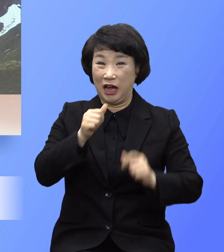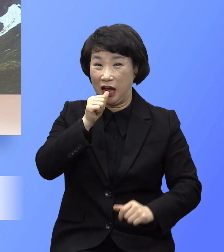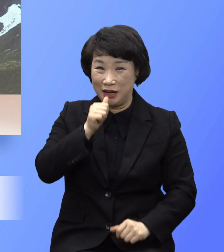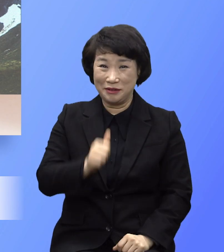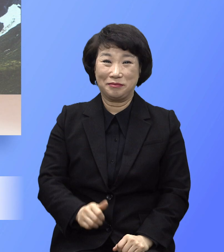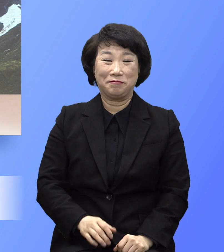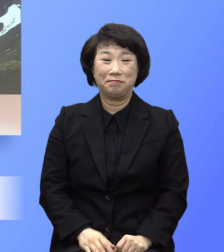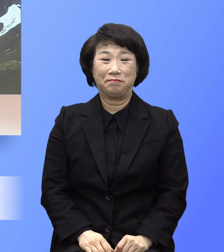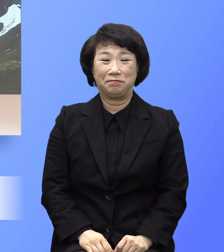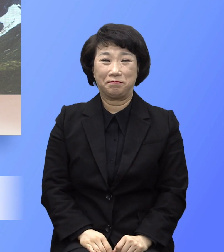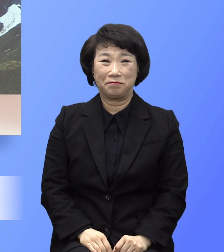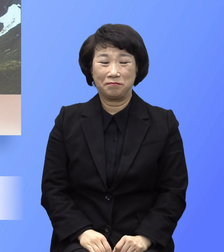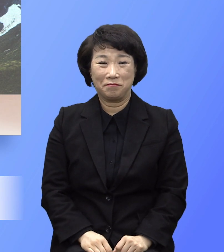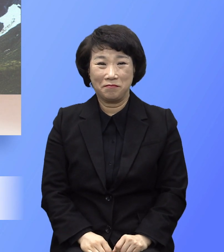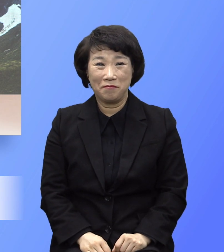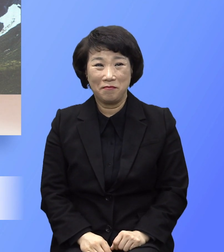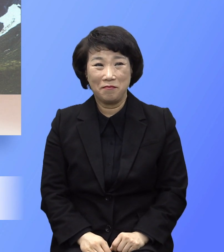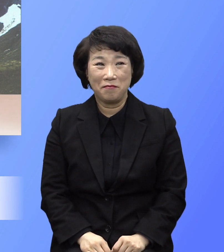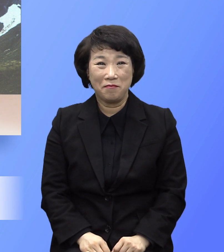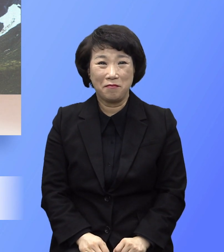결코 정죄함이 없나니